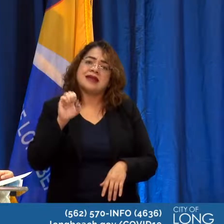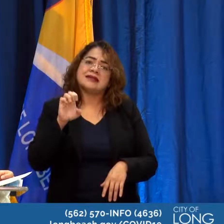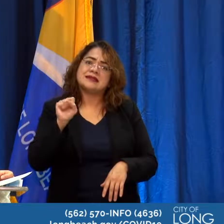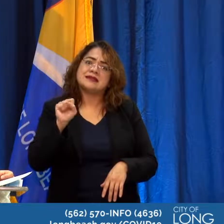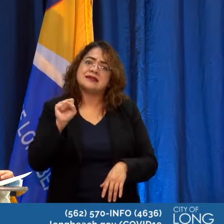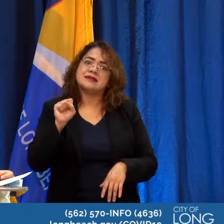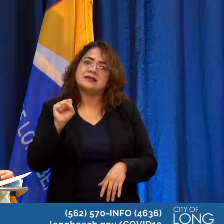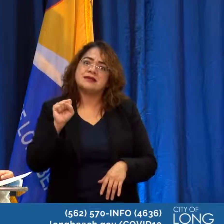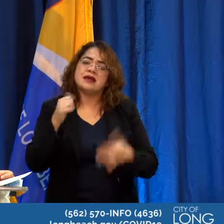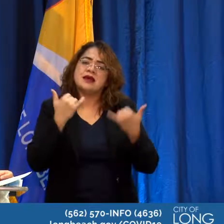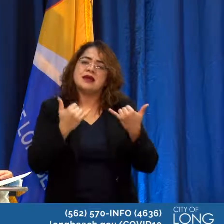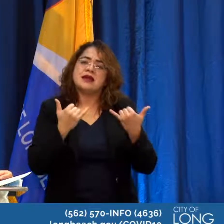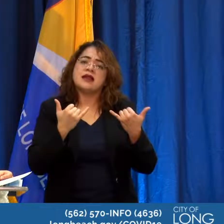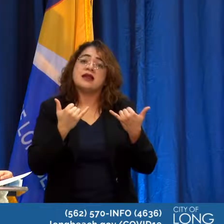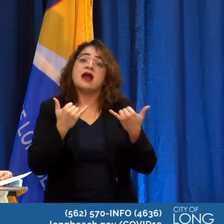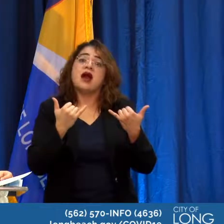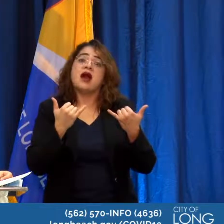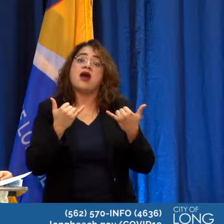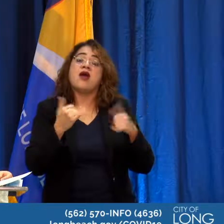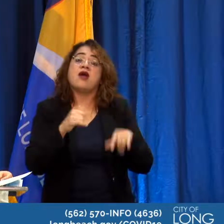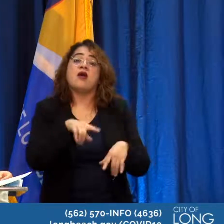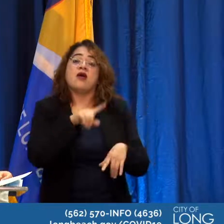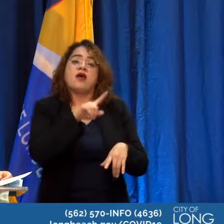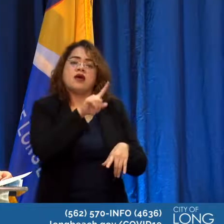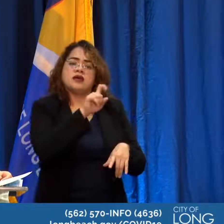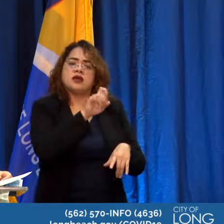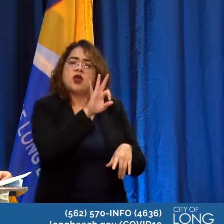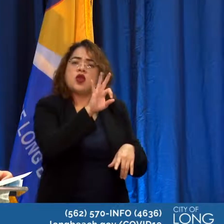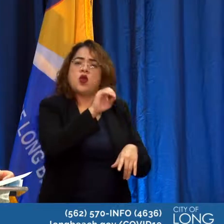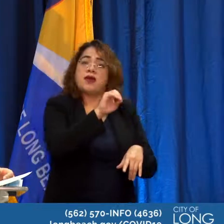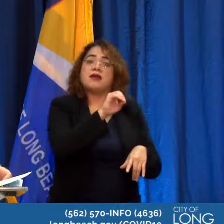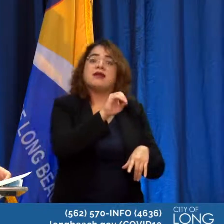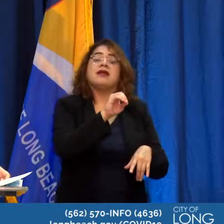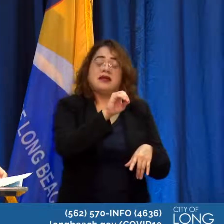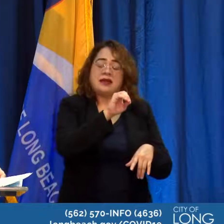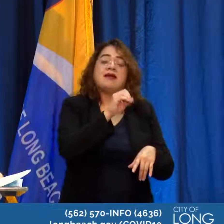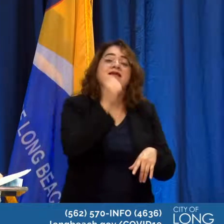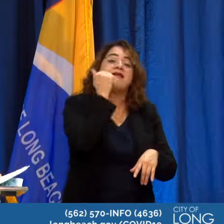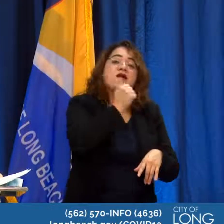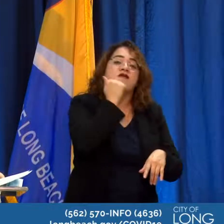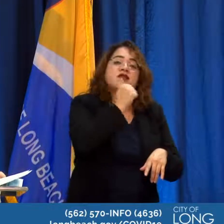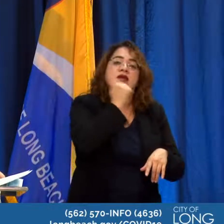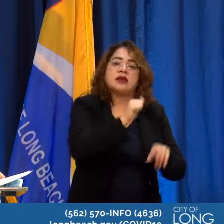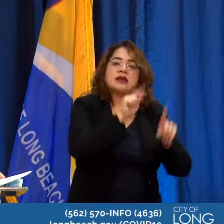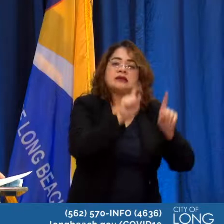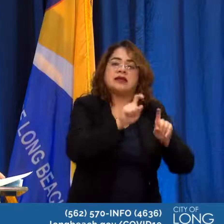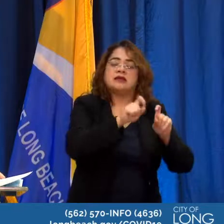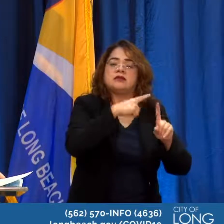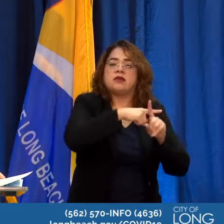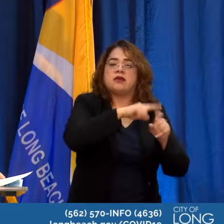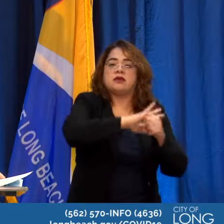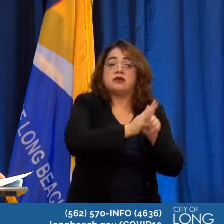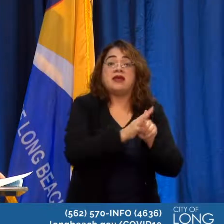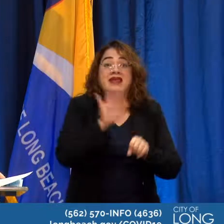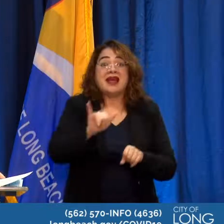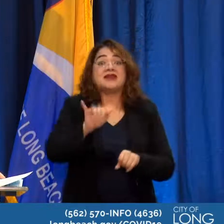casos positivos que estamos recibiendo por día. Eso es un incremento de